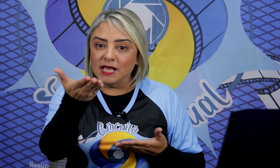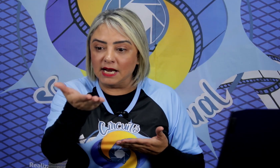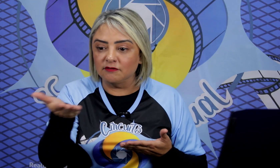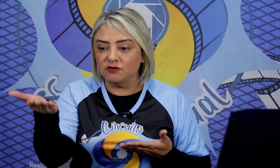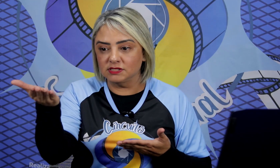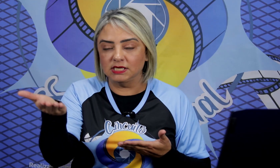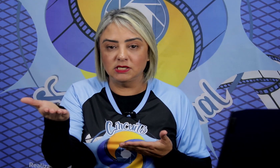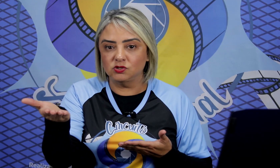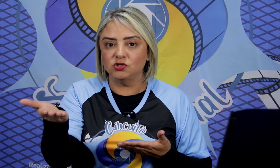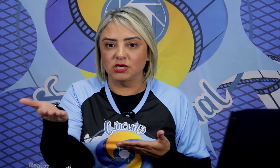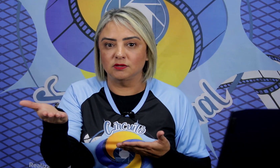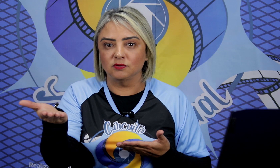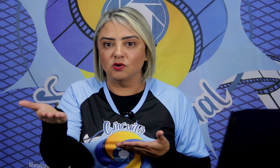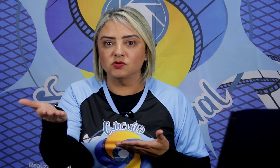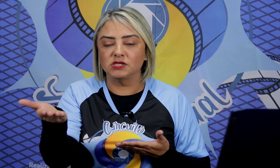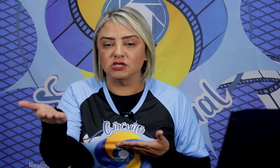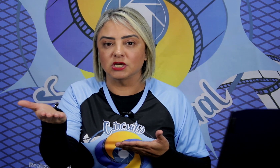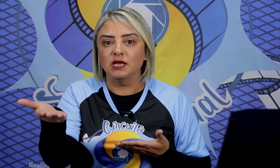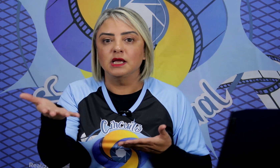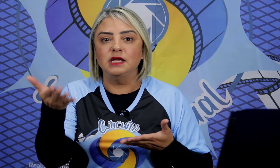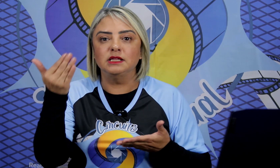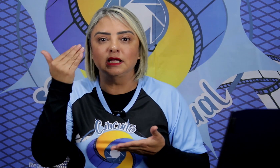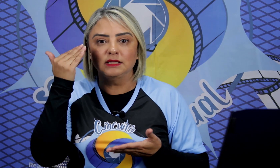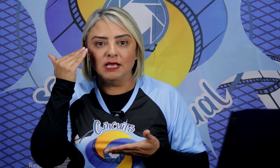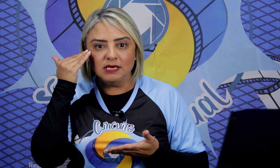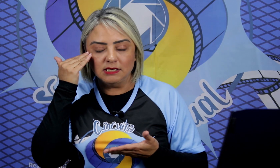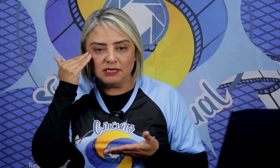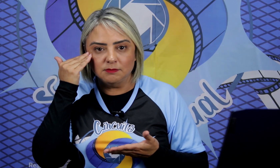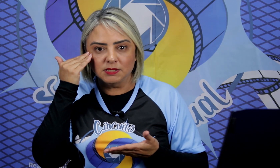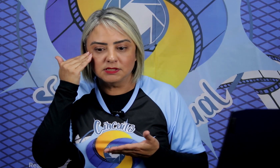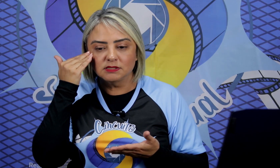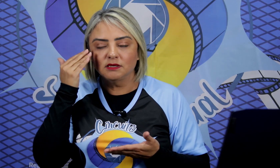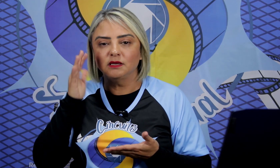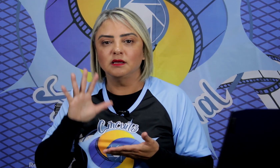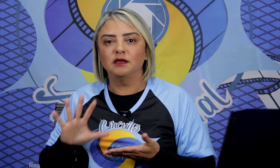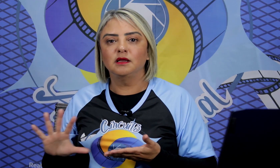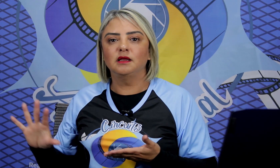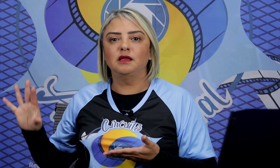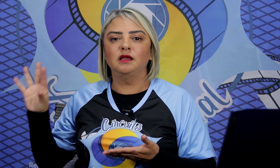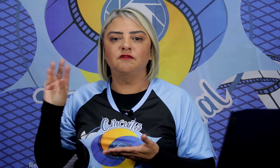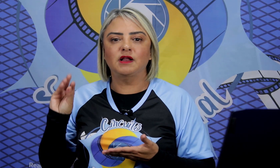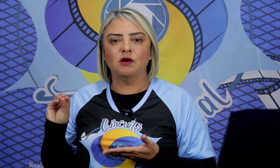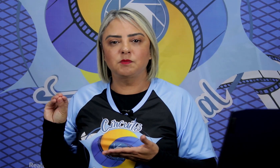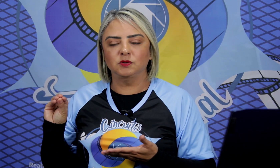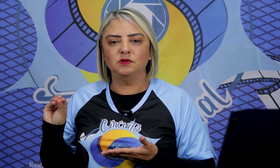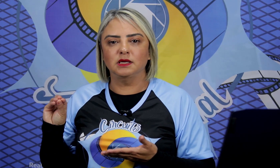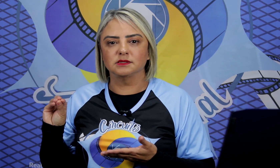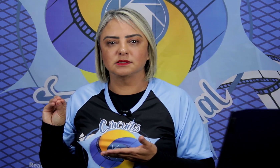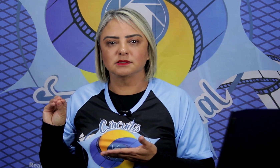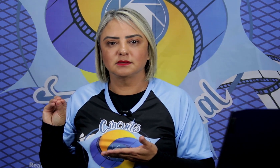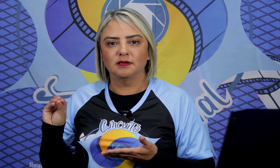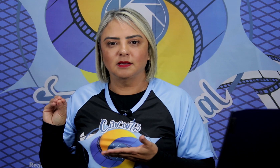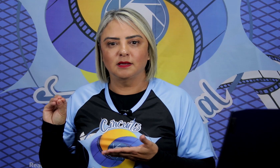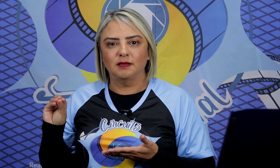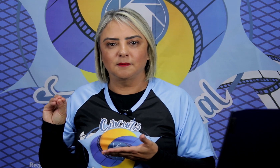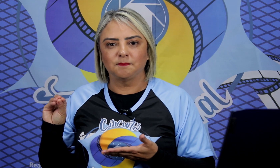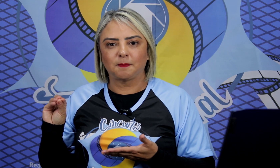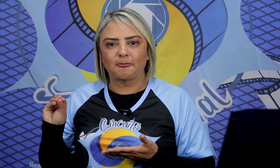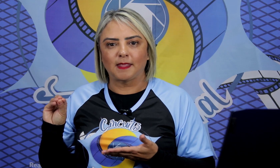a voz àquele sujeito, ou seja, entender em libras e falar o português.